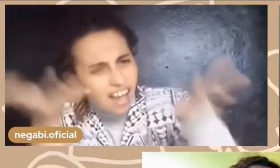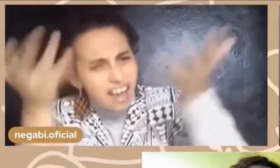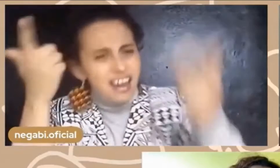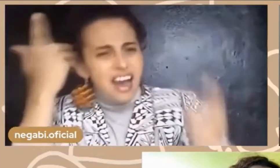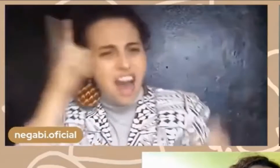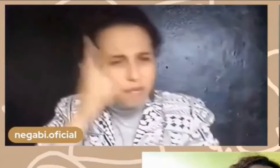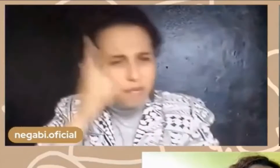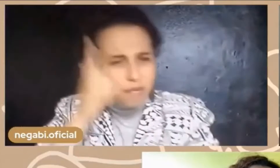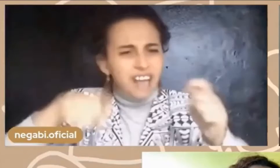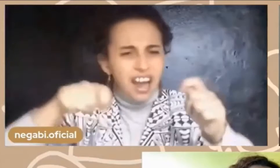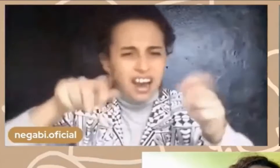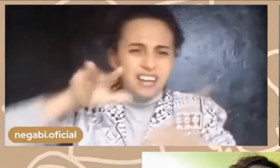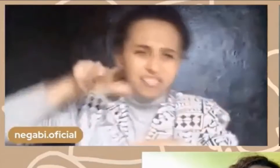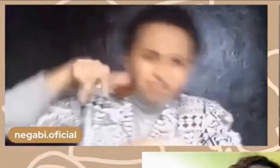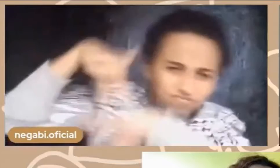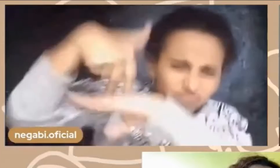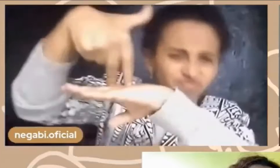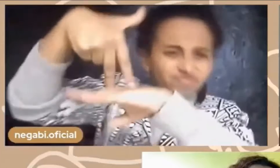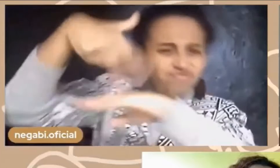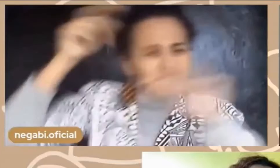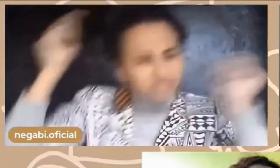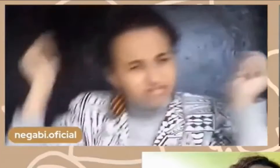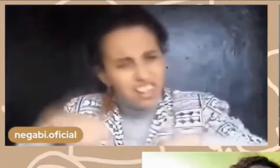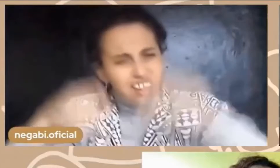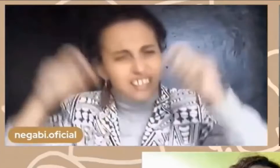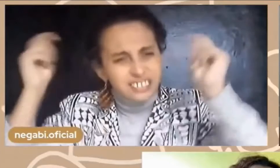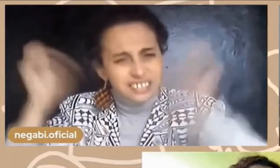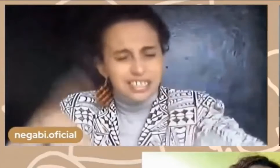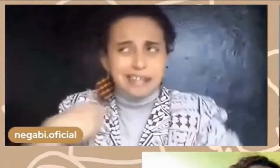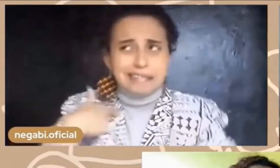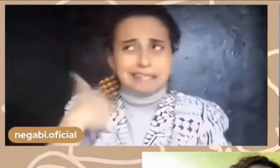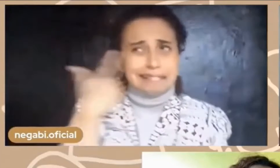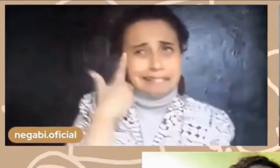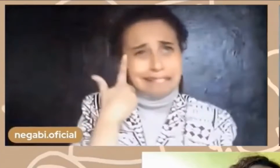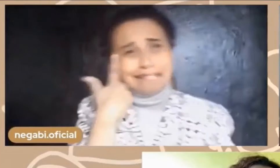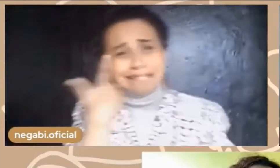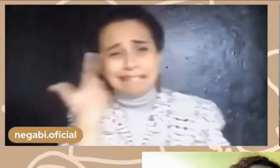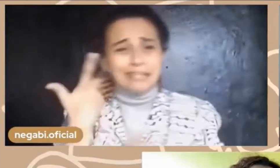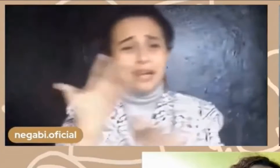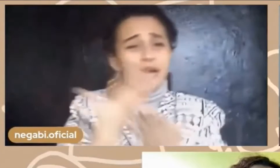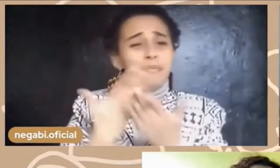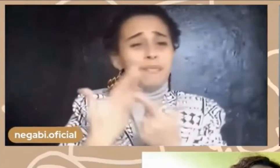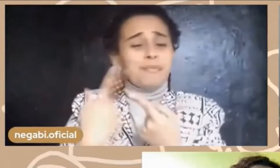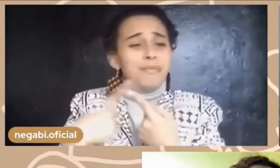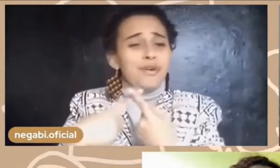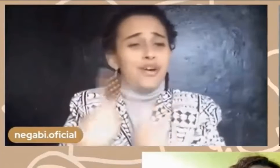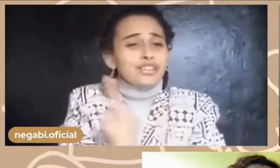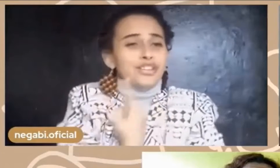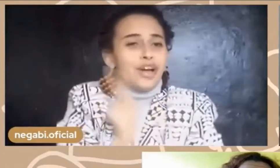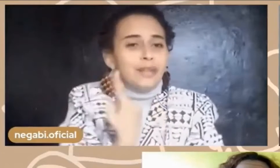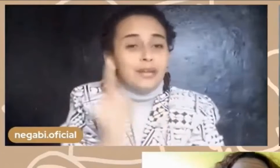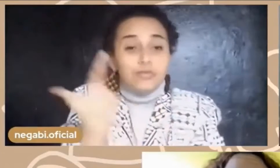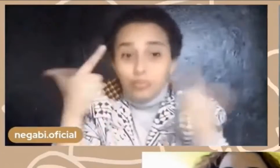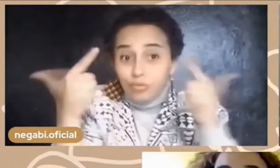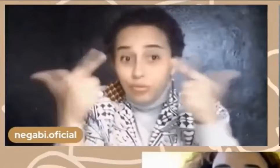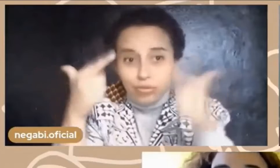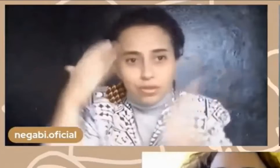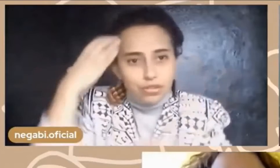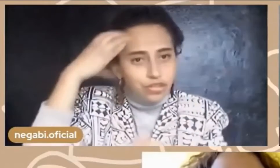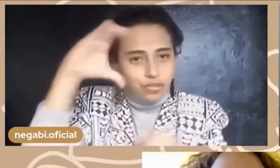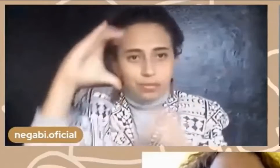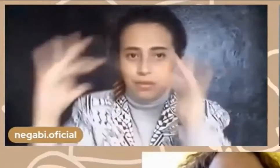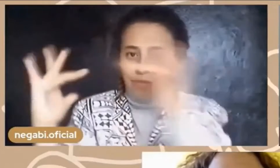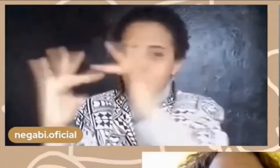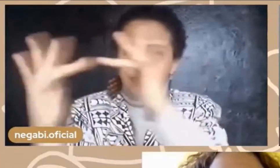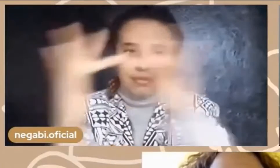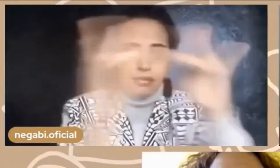outros artistas também me incentivaram. Nossa, você é capaz, vá, participa, faça os islãs. E eu fiquei pensando